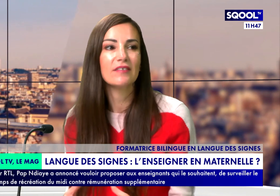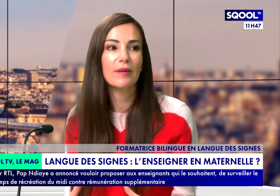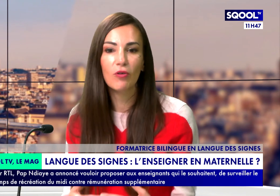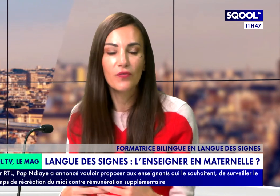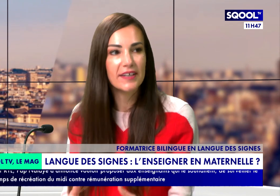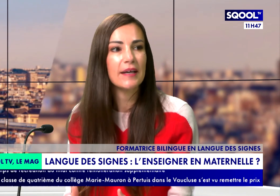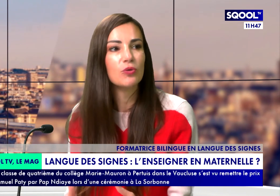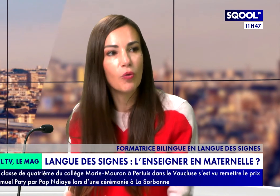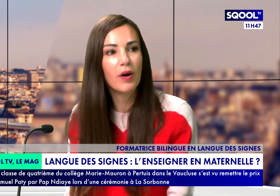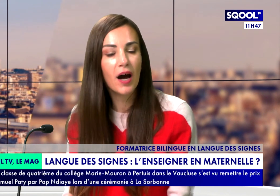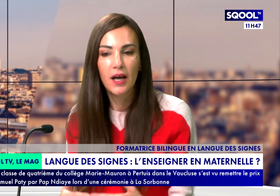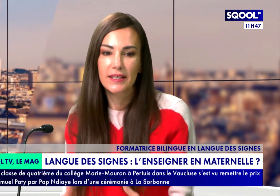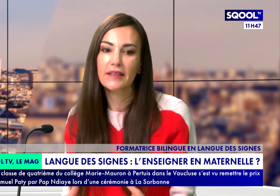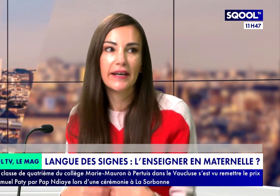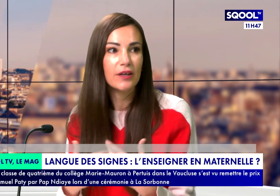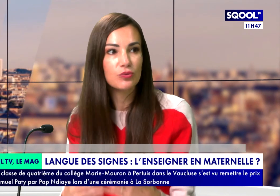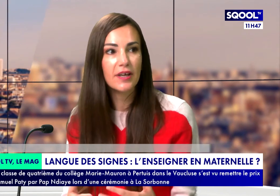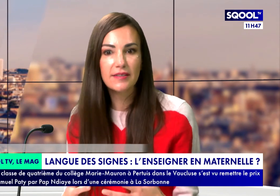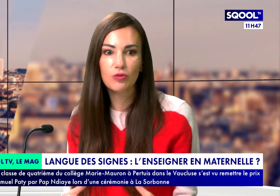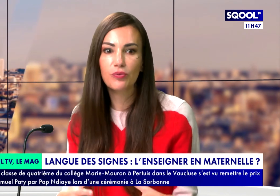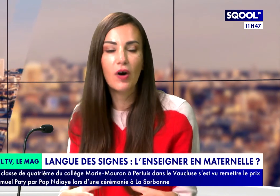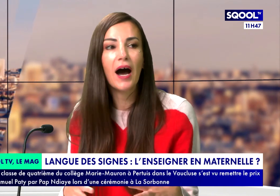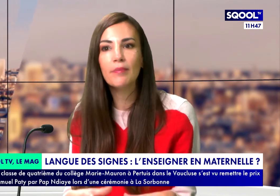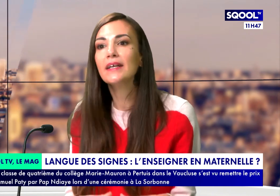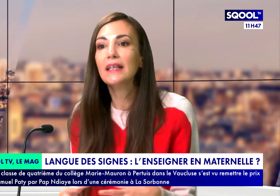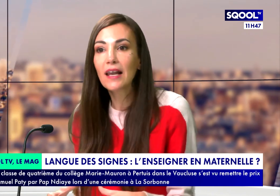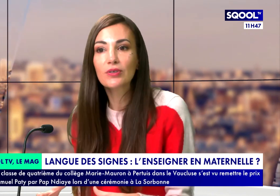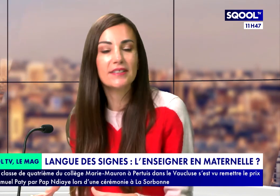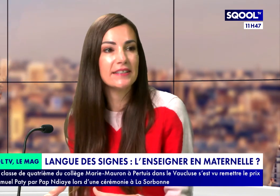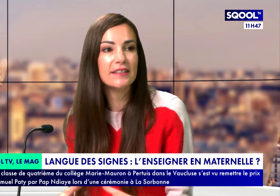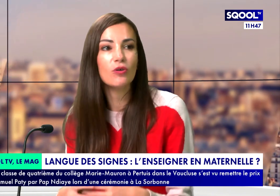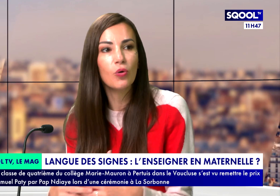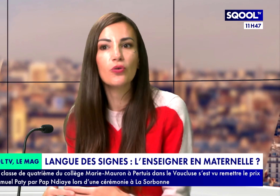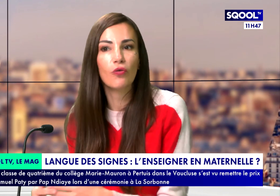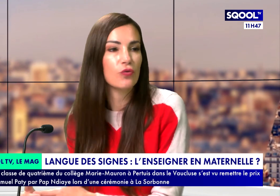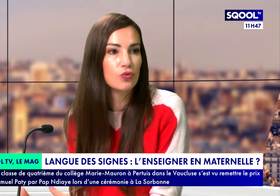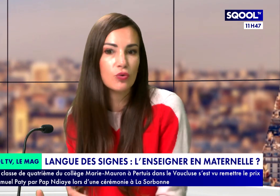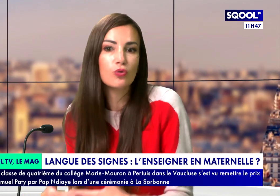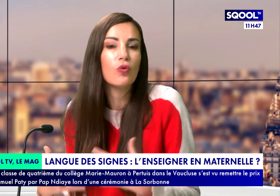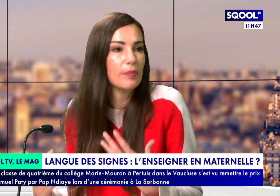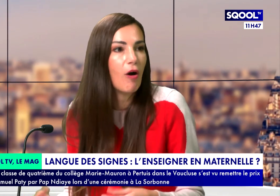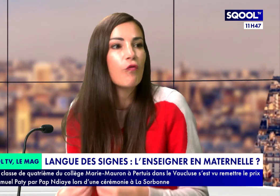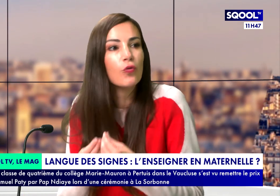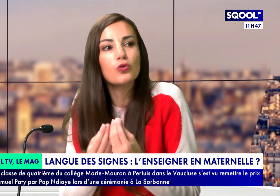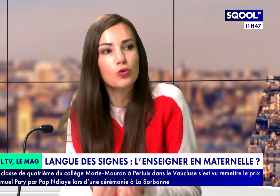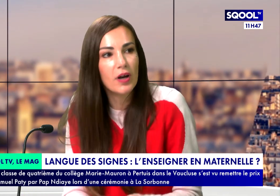vraiment le véritable combat qu'il y a derrière tout ça, c'est de pouvoir amener la langue des signes aux enfants sourds, dont les parents font ce choix-là